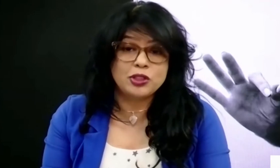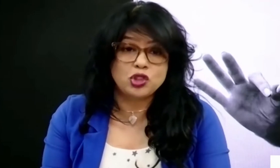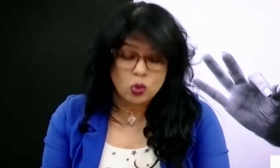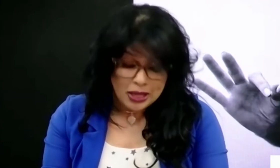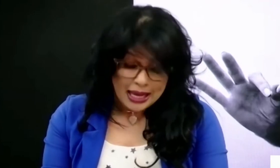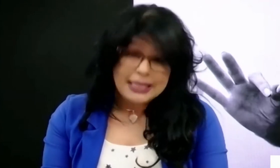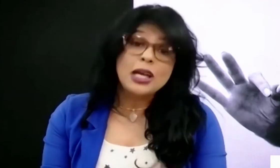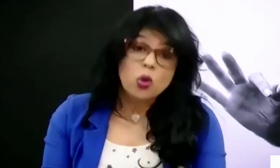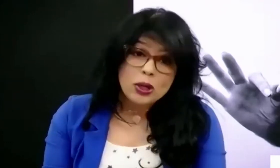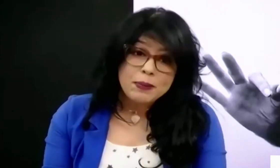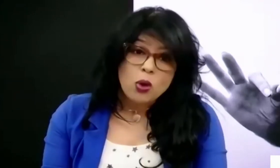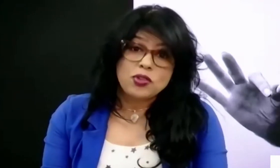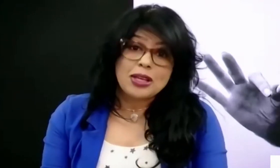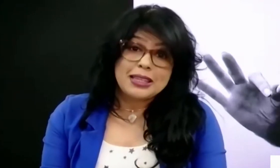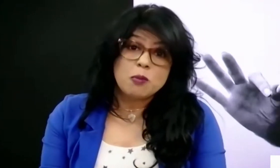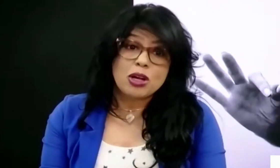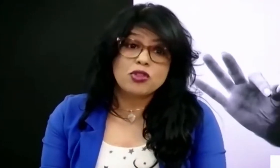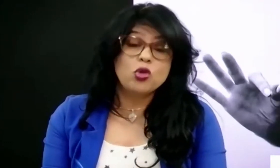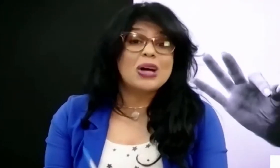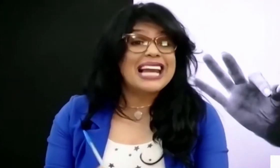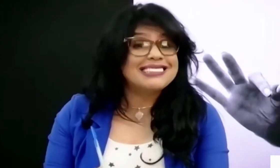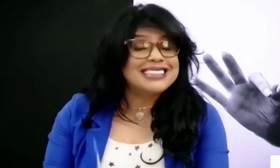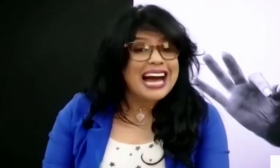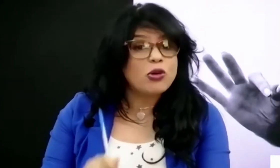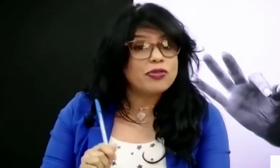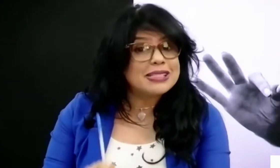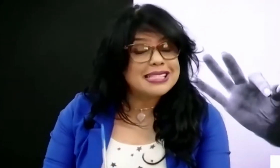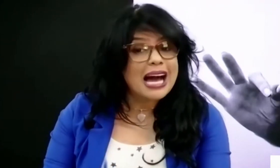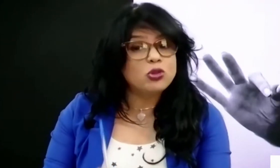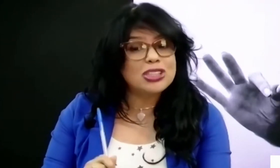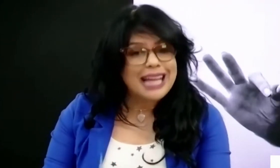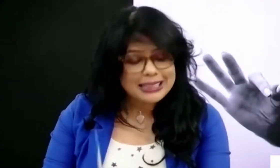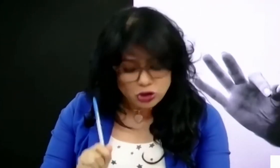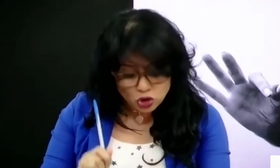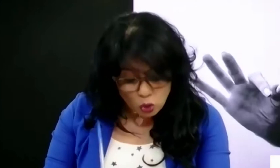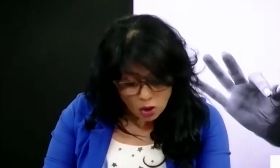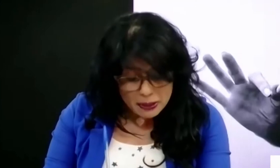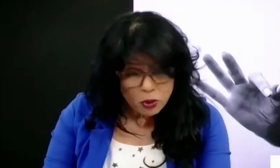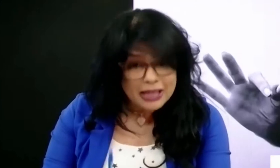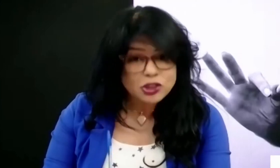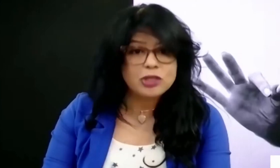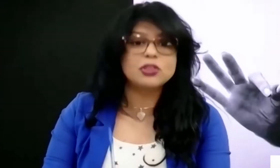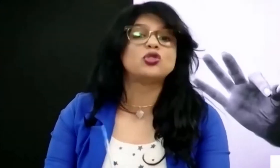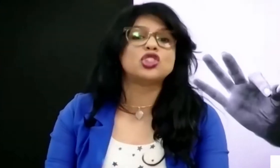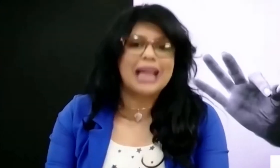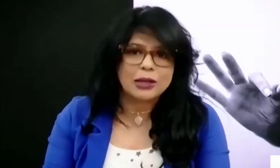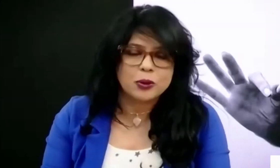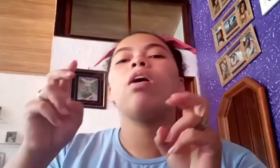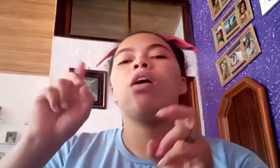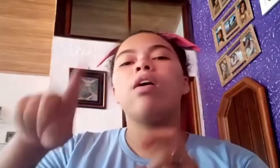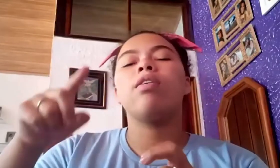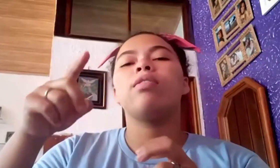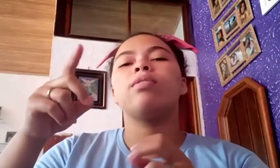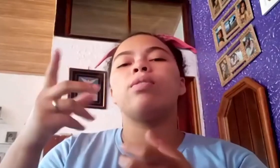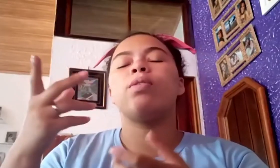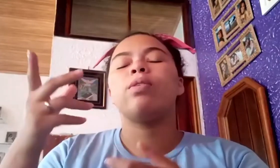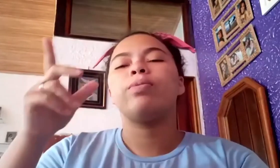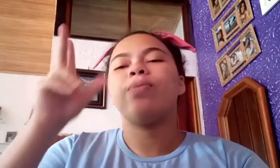4714/2021, que inclui o Setembro Azul no calendário oficial de datas comemorativas do estado. Durante o encontro, a